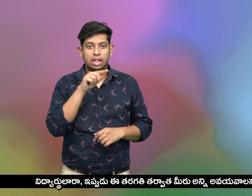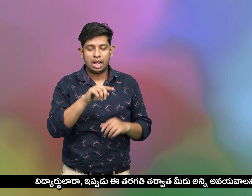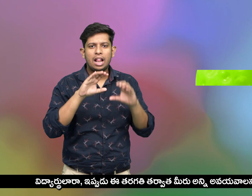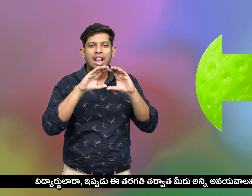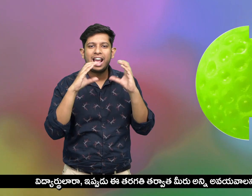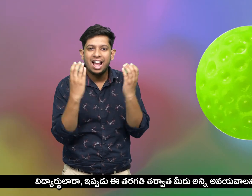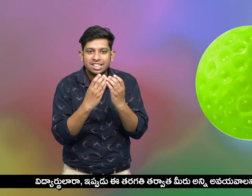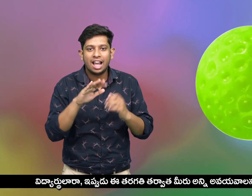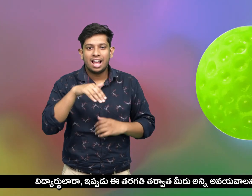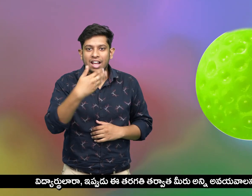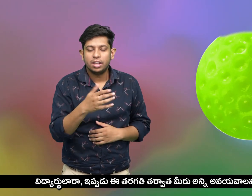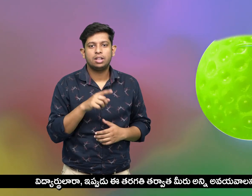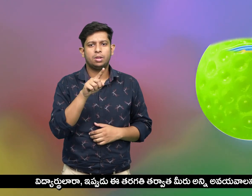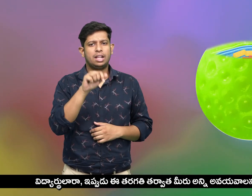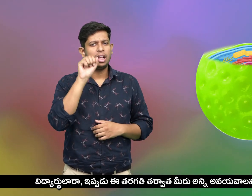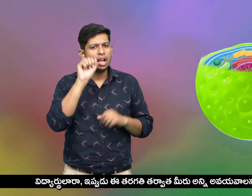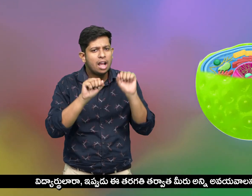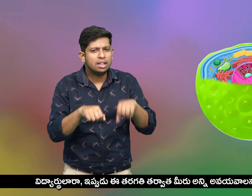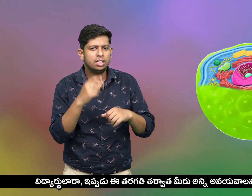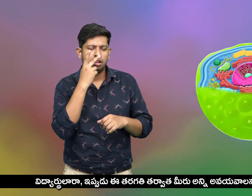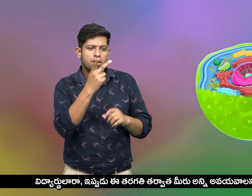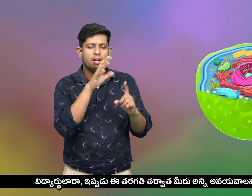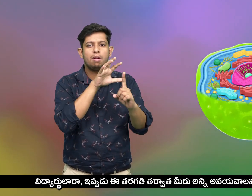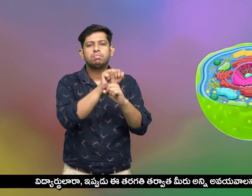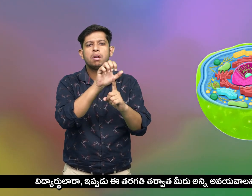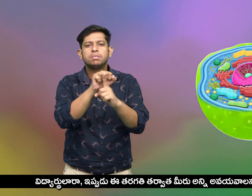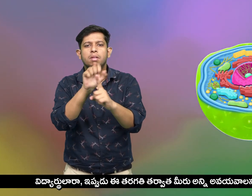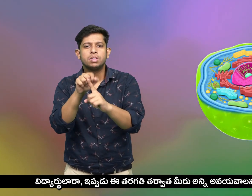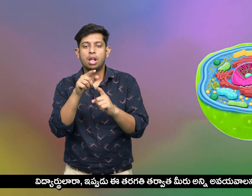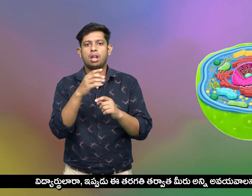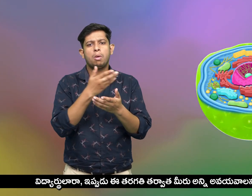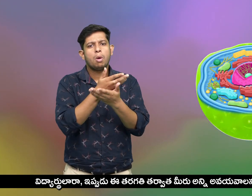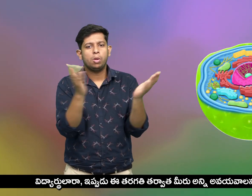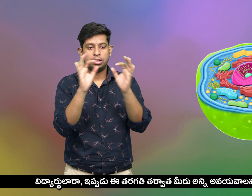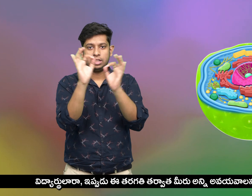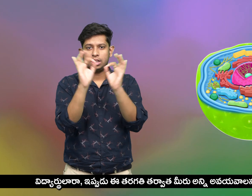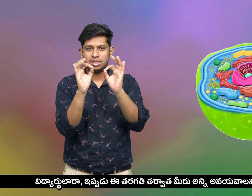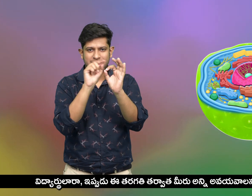విద్యార్థులారా, ఇప్పుడు ఈ తరగతి తర్వాత మీరు అన్ని అవయవాలను గుర్తించగలుగుతారు